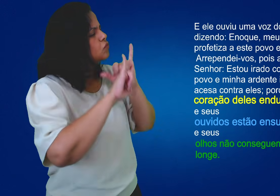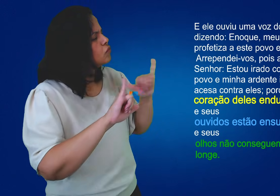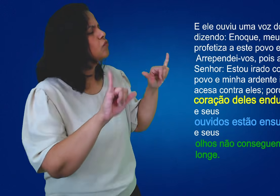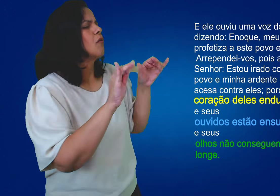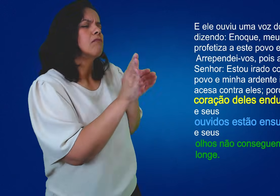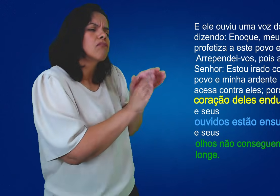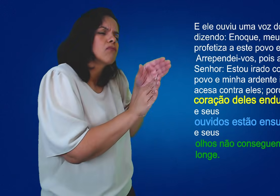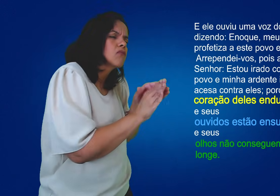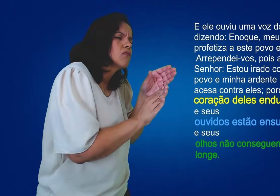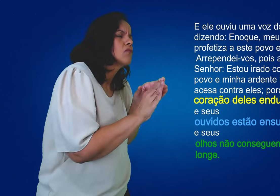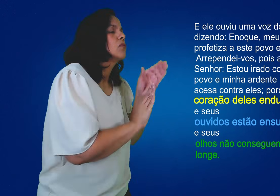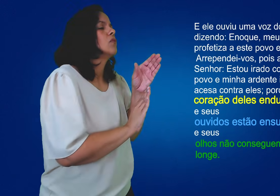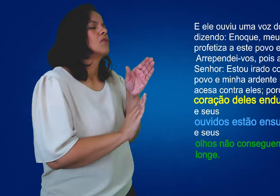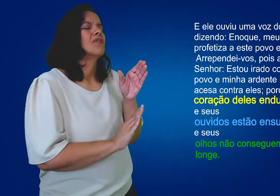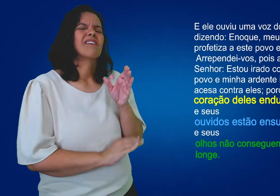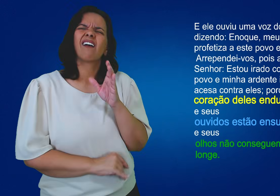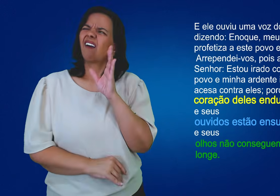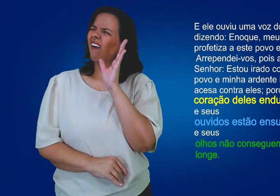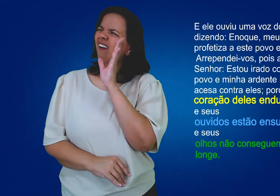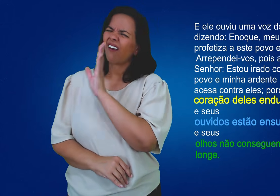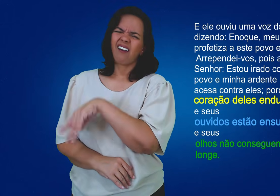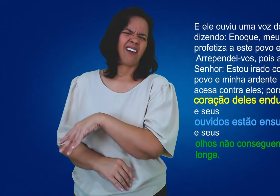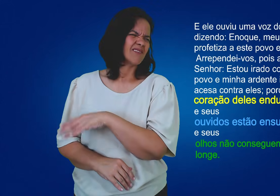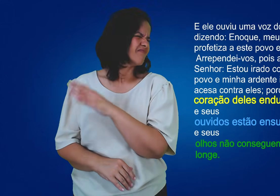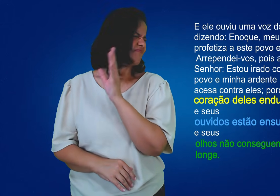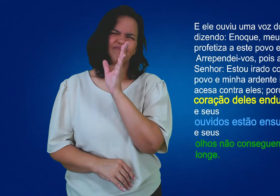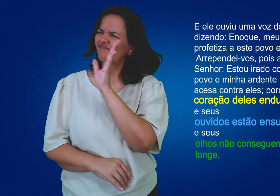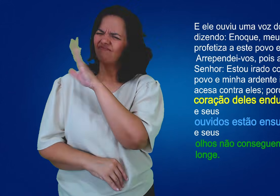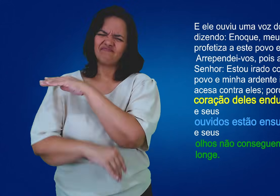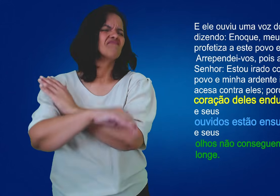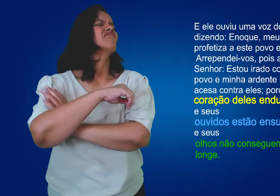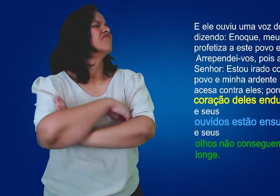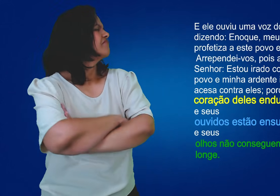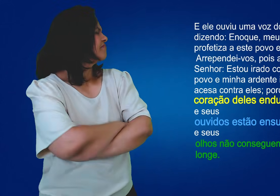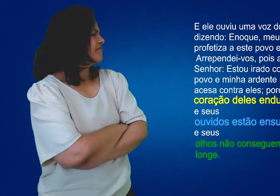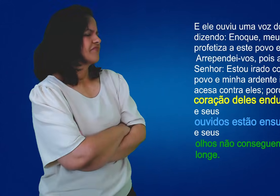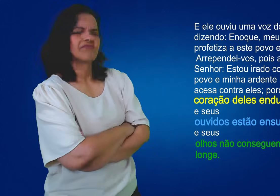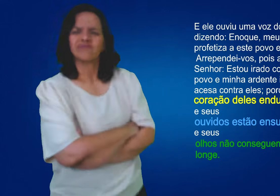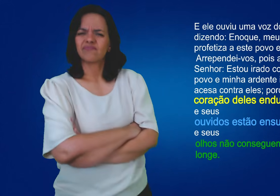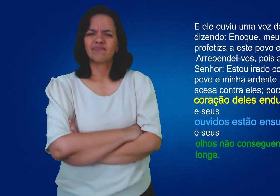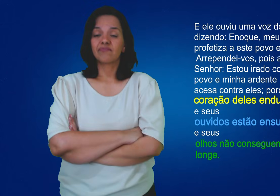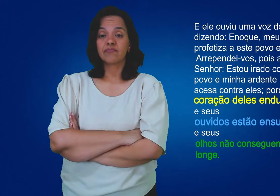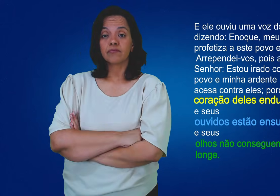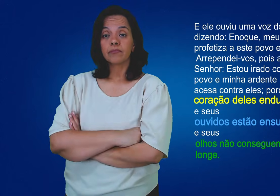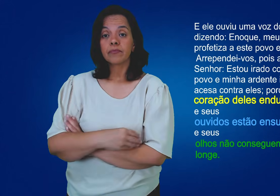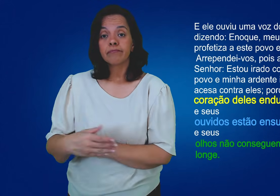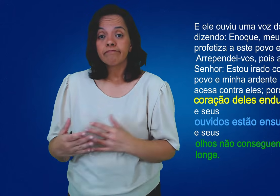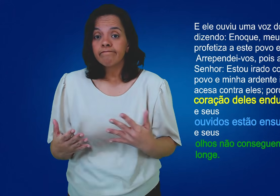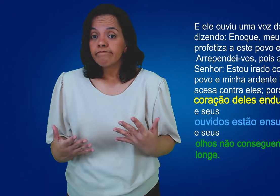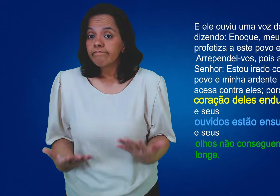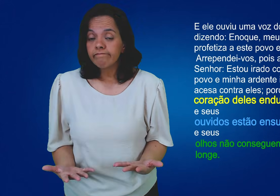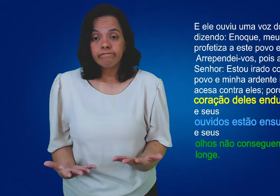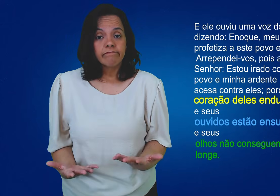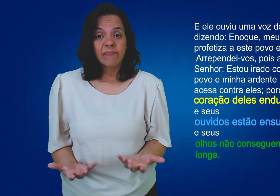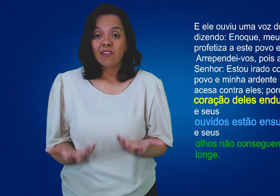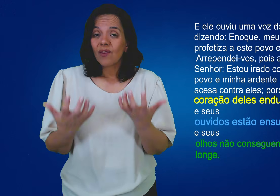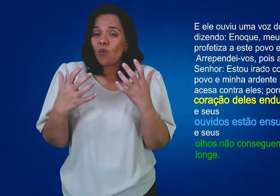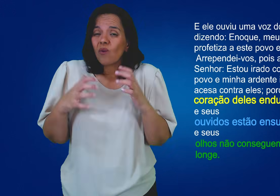Significa que o profeta Enoque aconselhava, ensinava, mas o povo não estava nem aí para suas palavras.